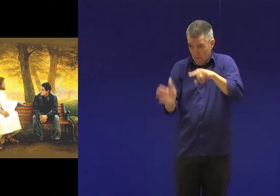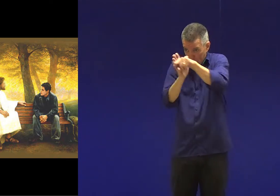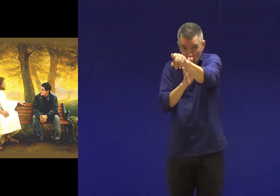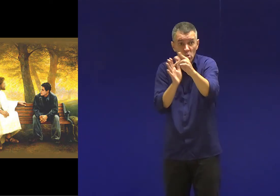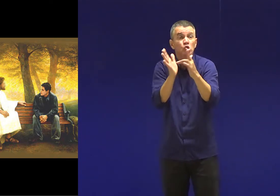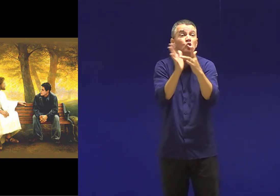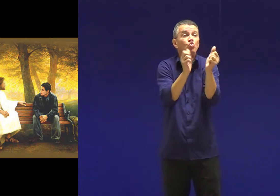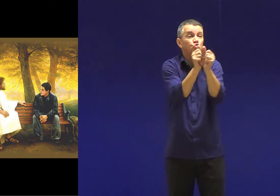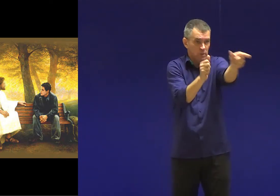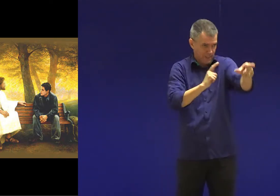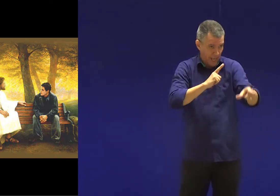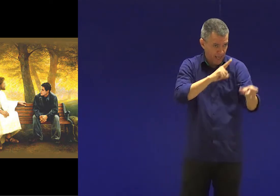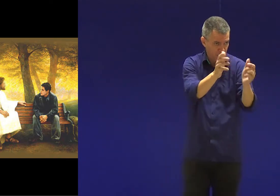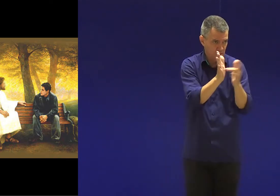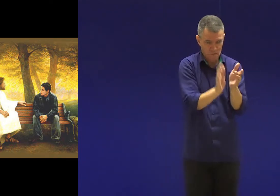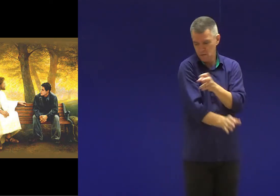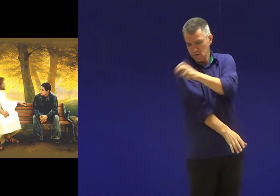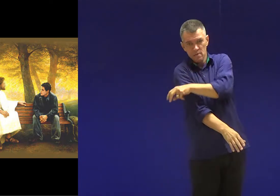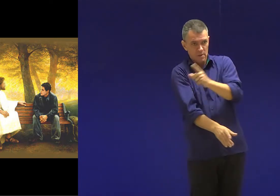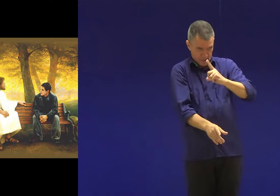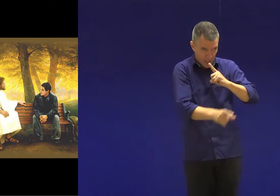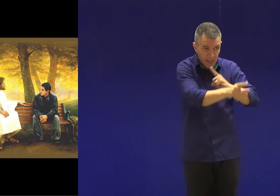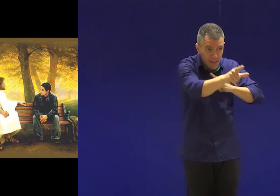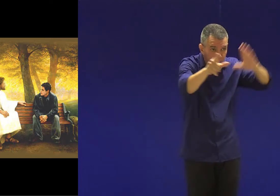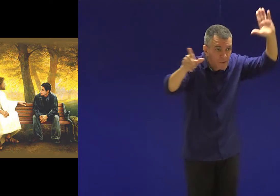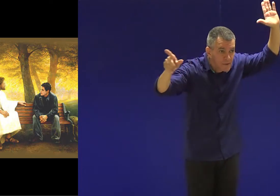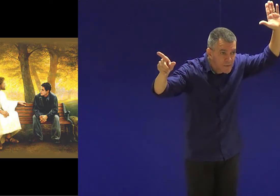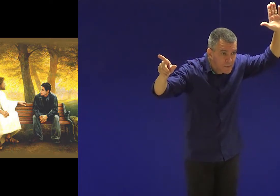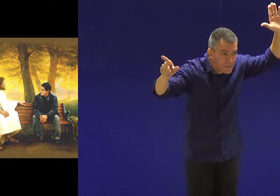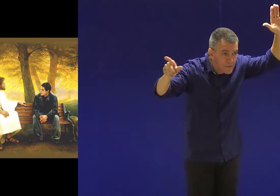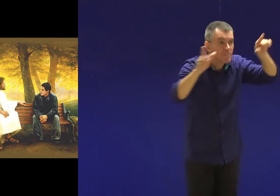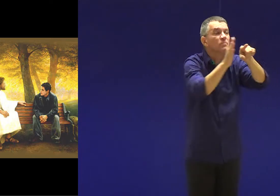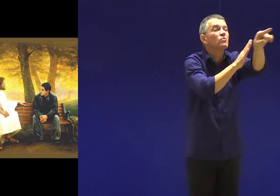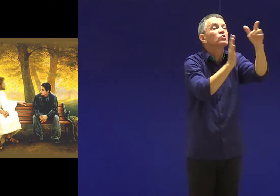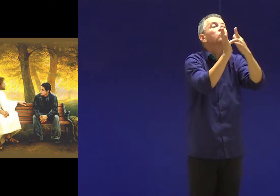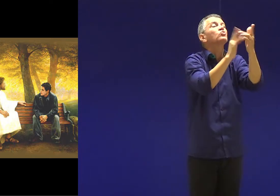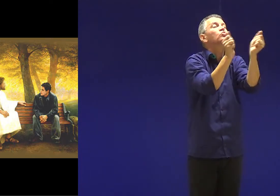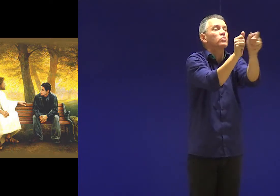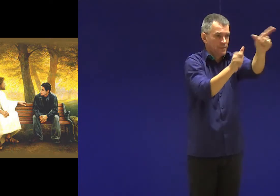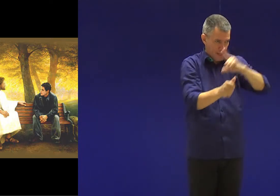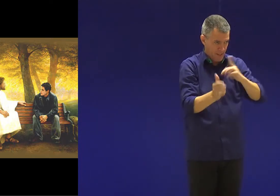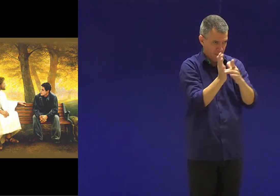simples. Jesus está com você? Do seu lado? Jesus está com você?